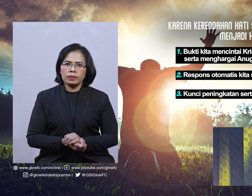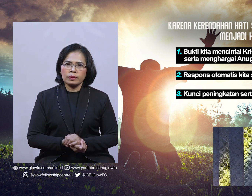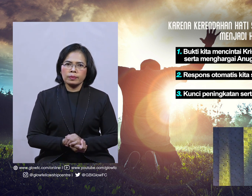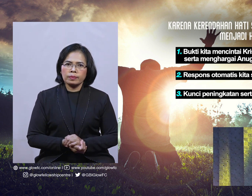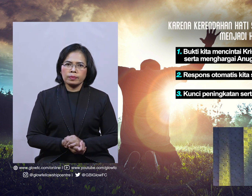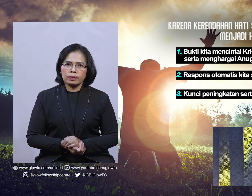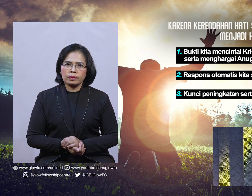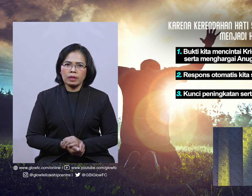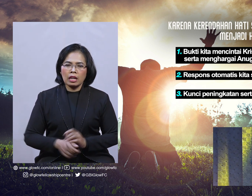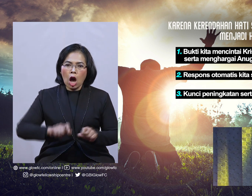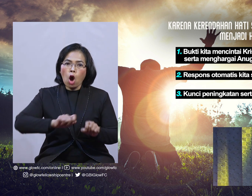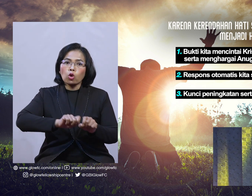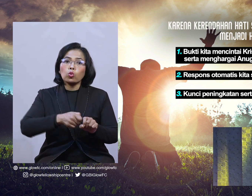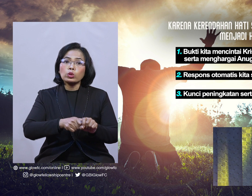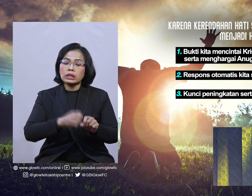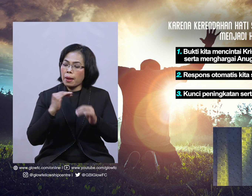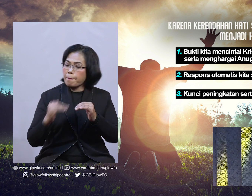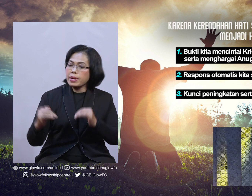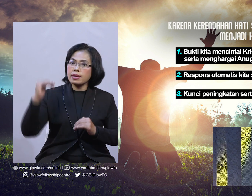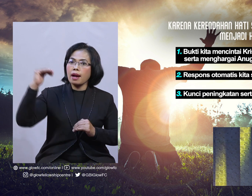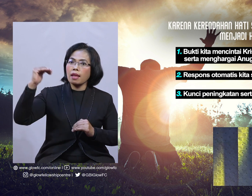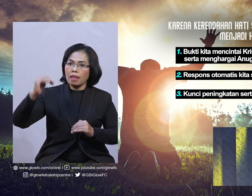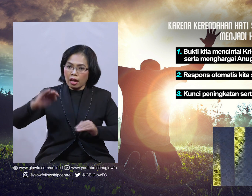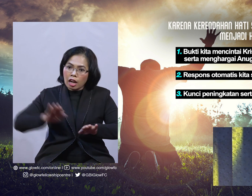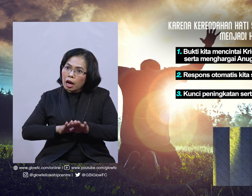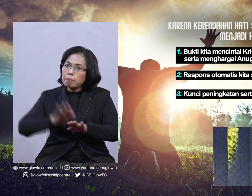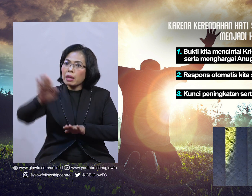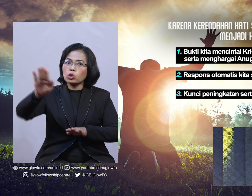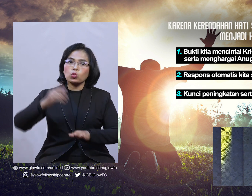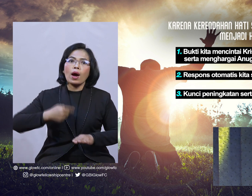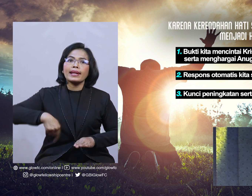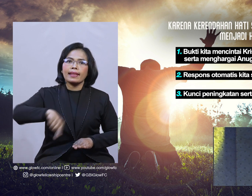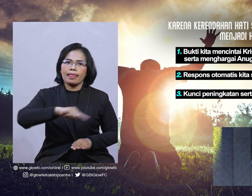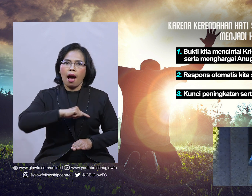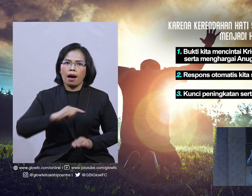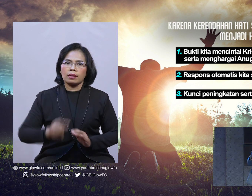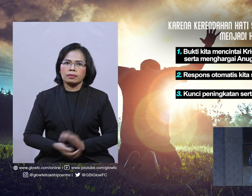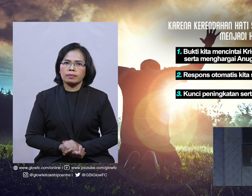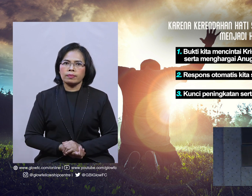hamba Allah kunci peningkatan serta kemajuan kita